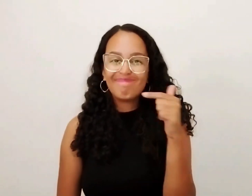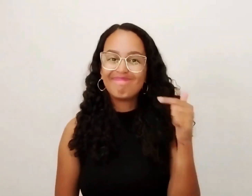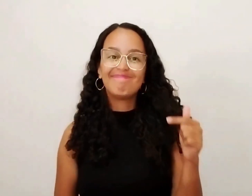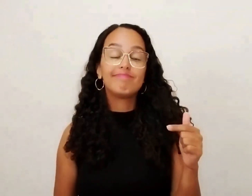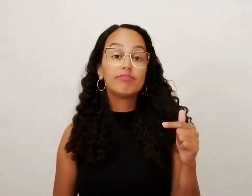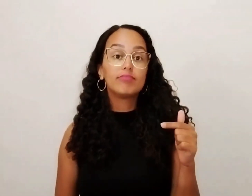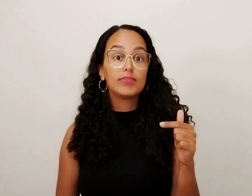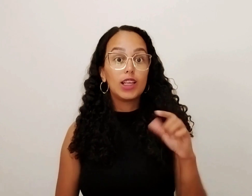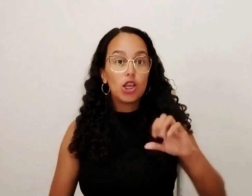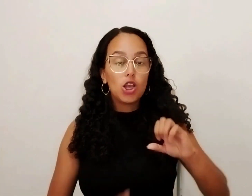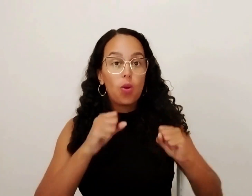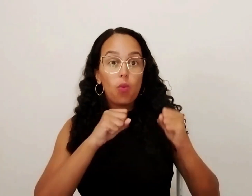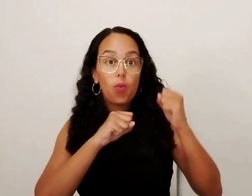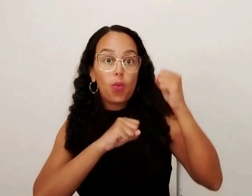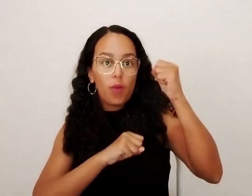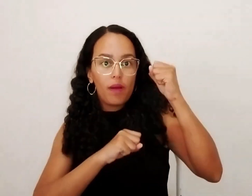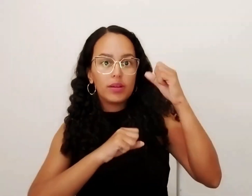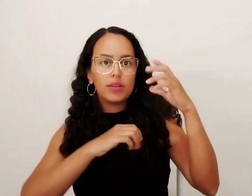e foge do gigante Piamã,